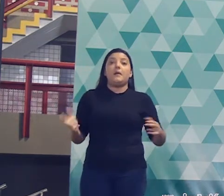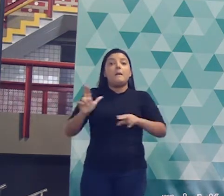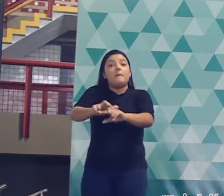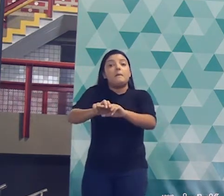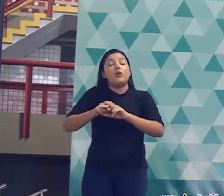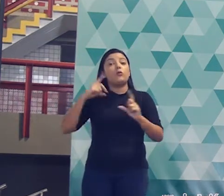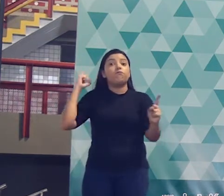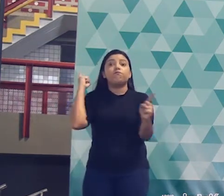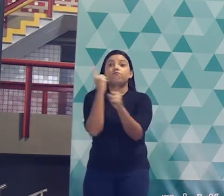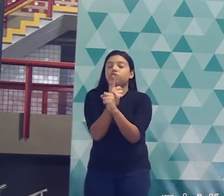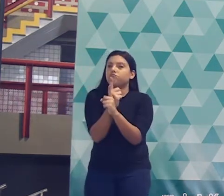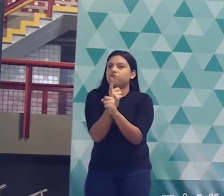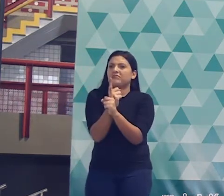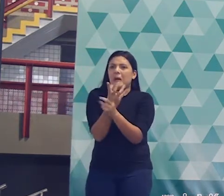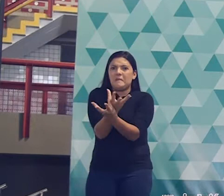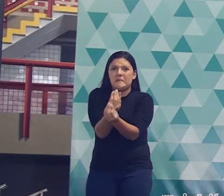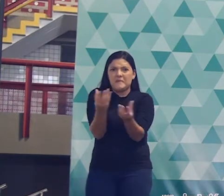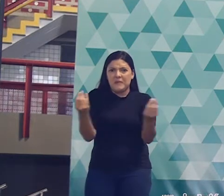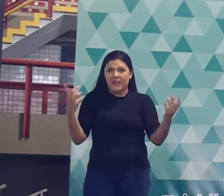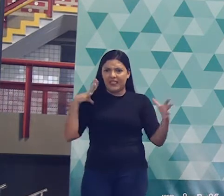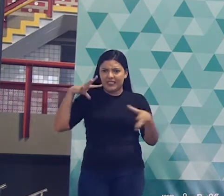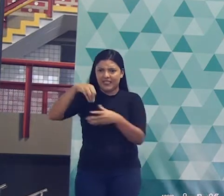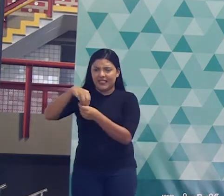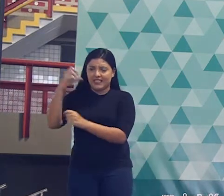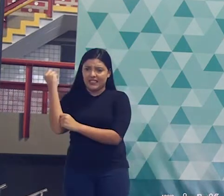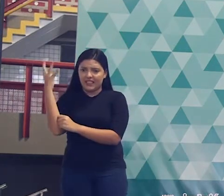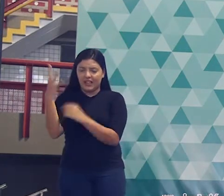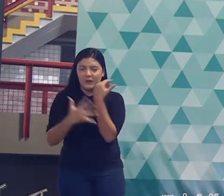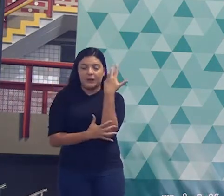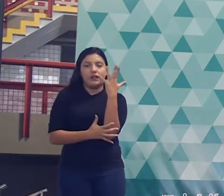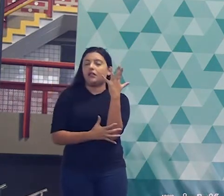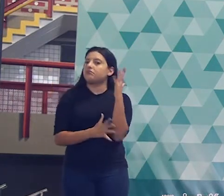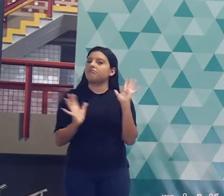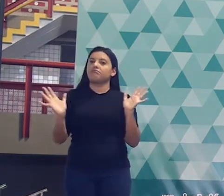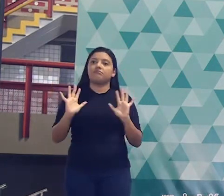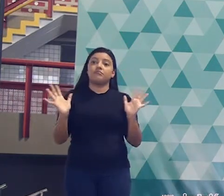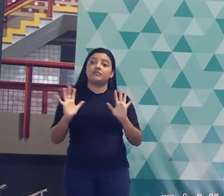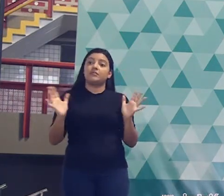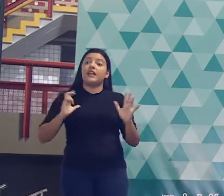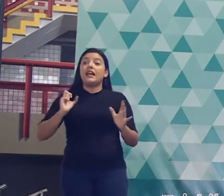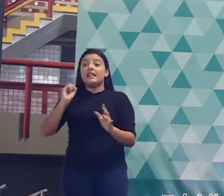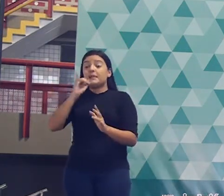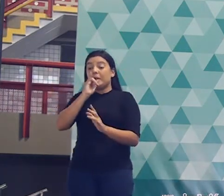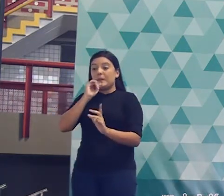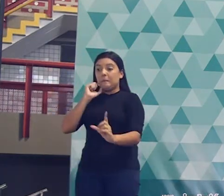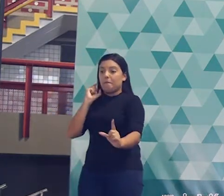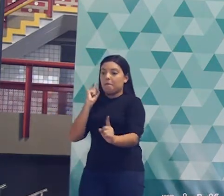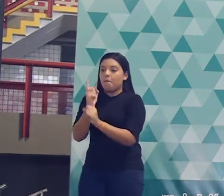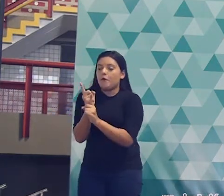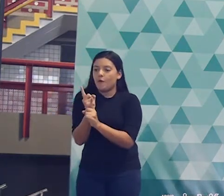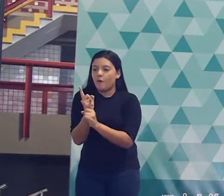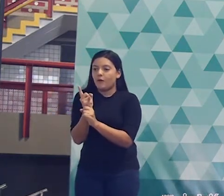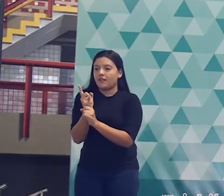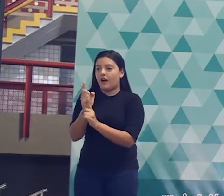não é encontrado em grande quantidade na natureza. Então, por esse motivo que quando encontram urânio, temos que fazer